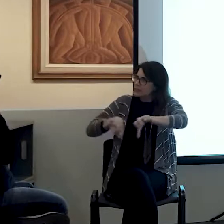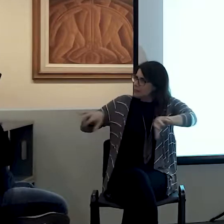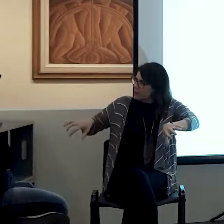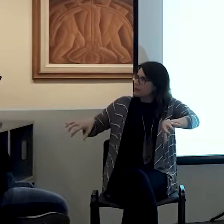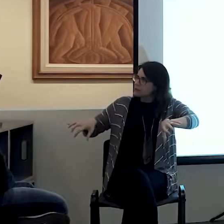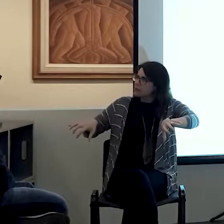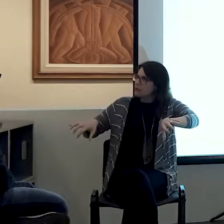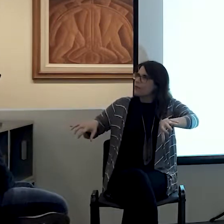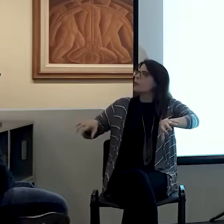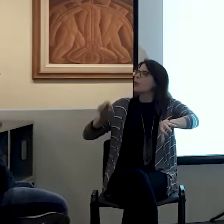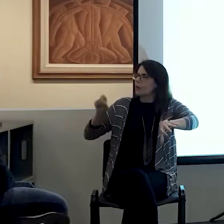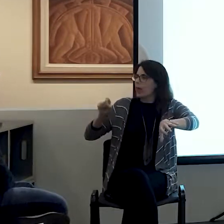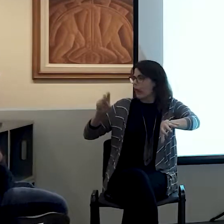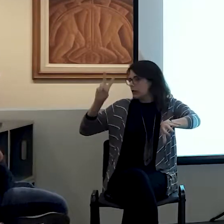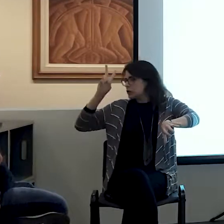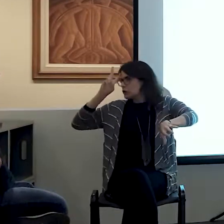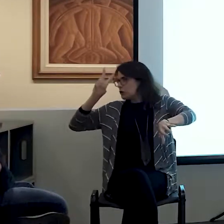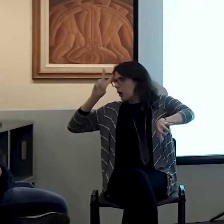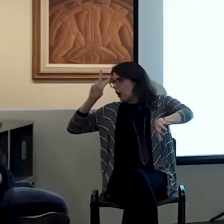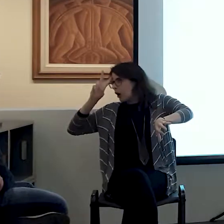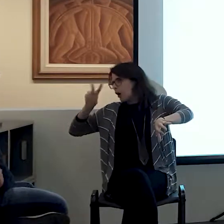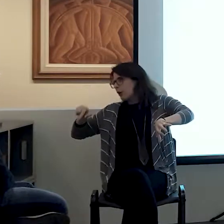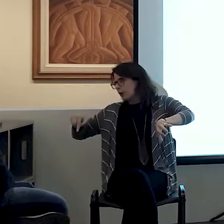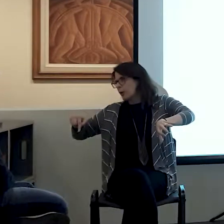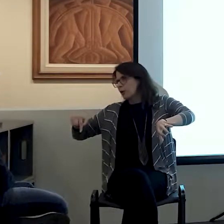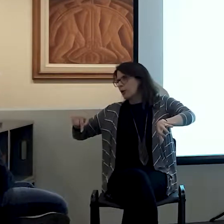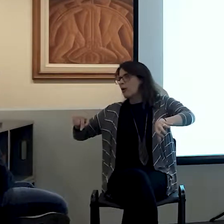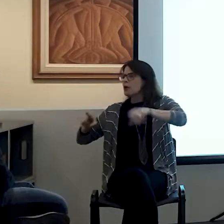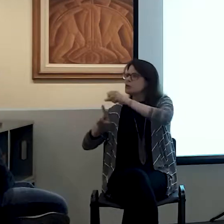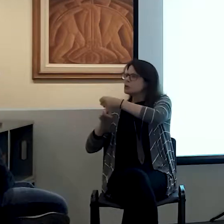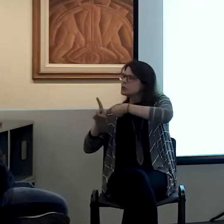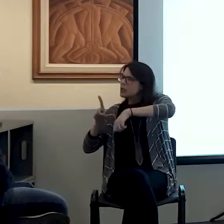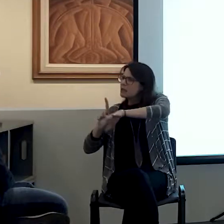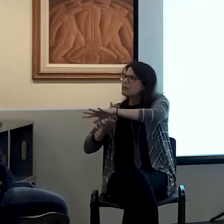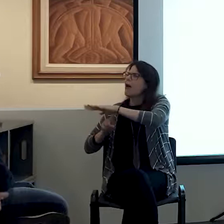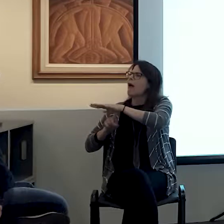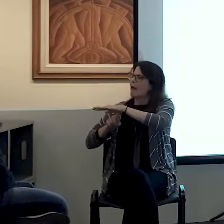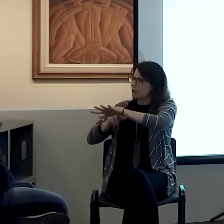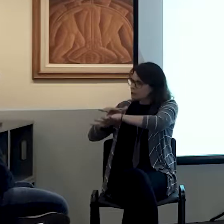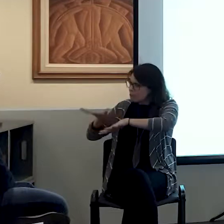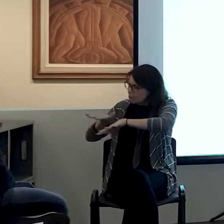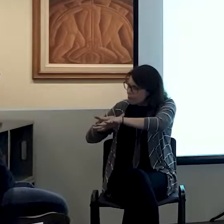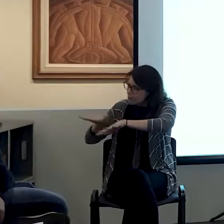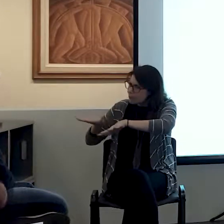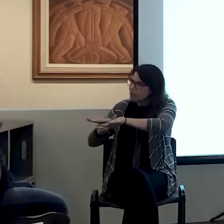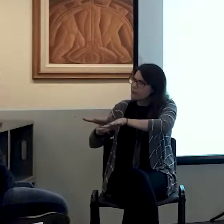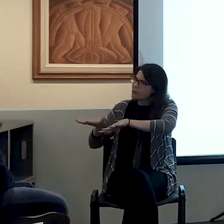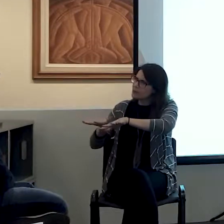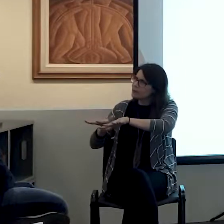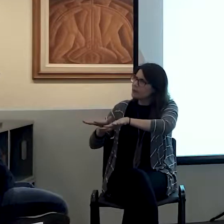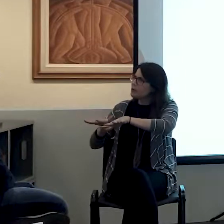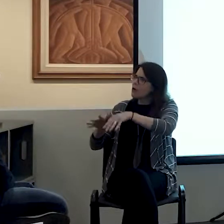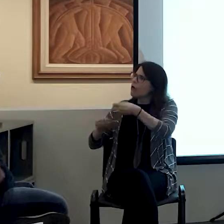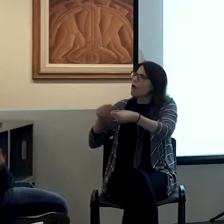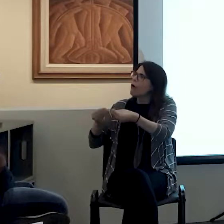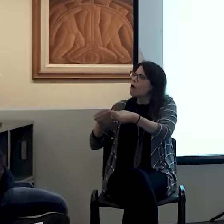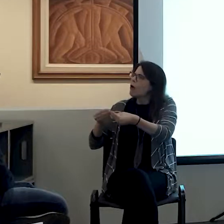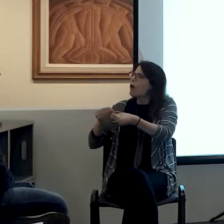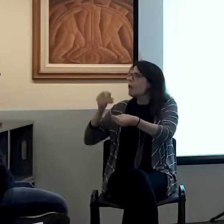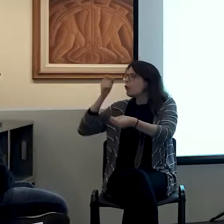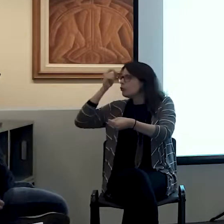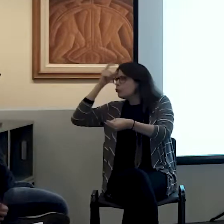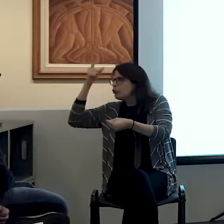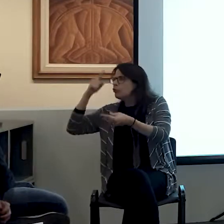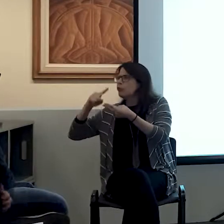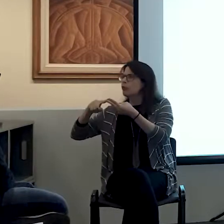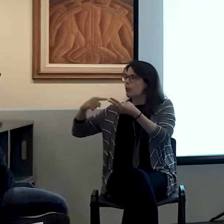entre a história das sociedades, do seu movimento cultural, político,